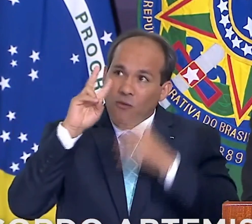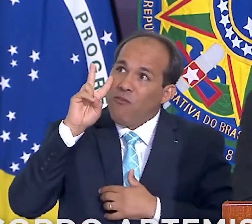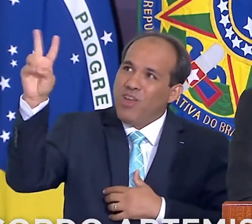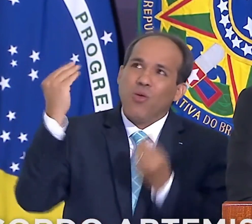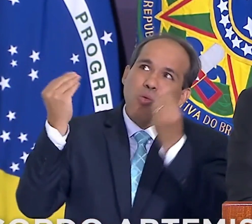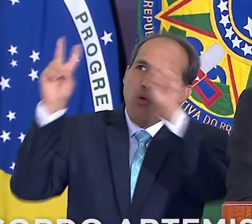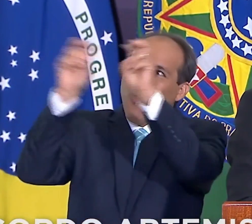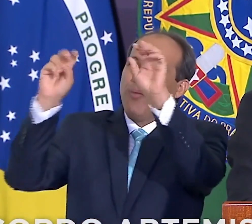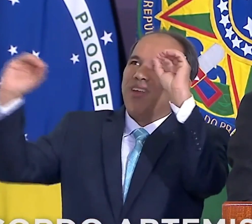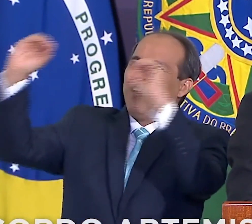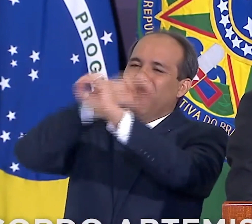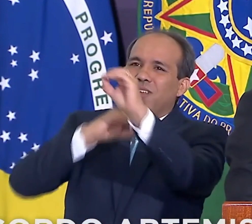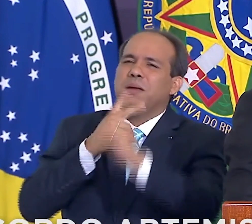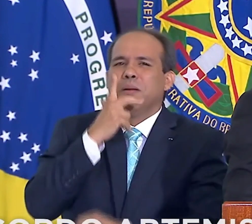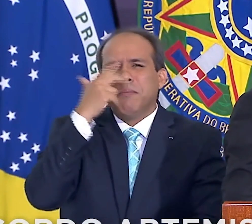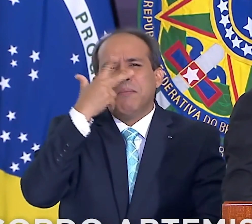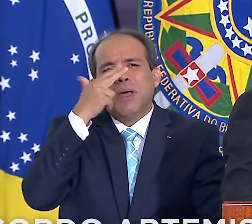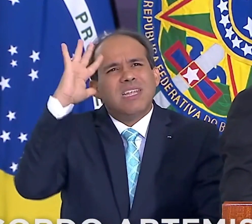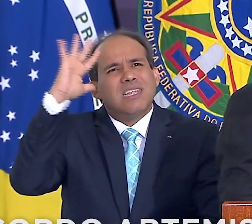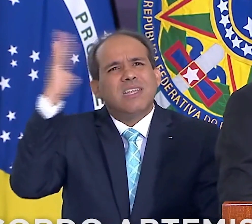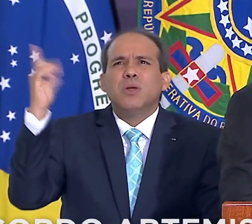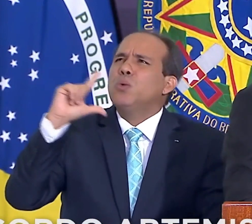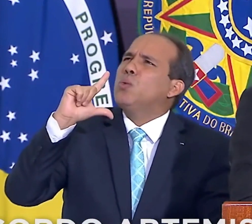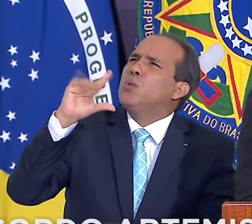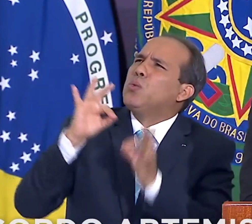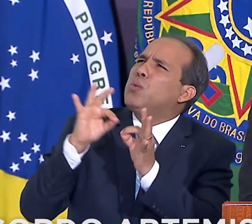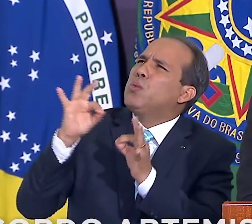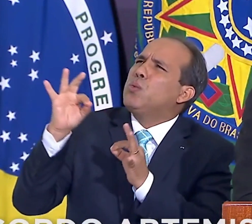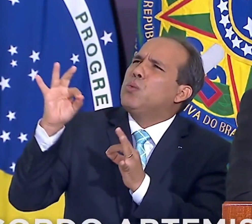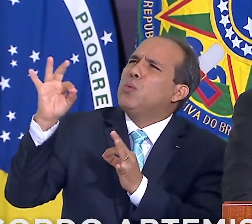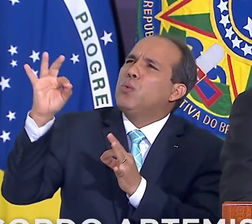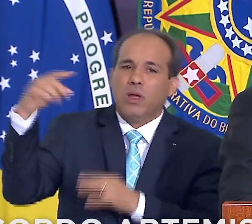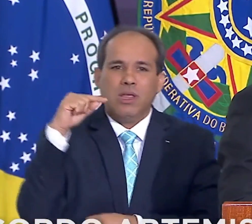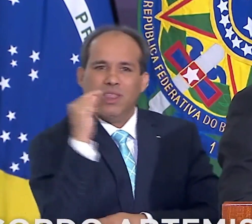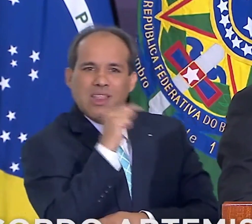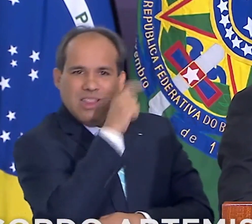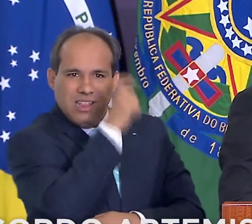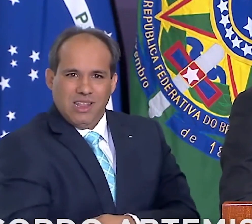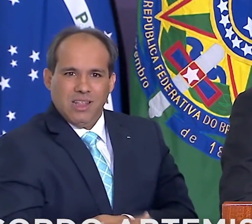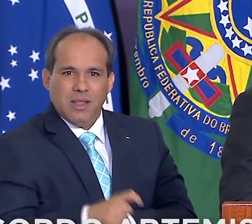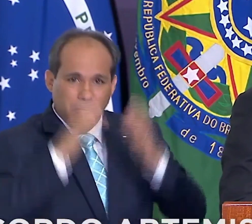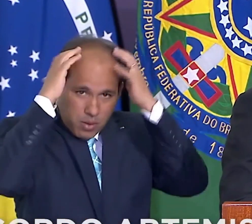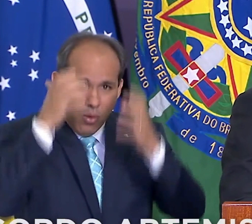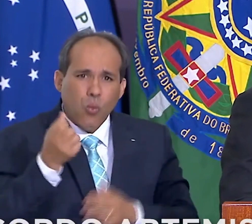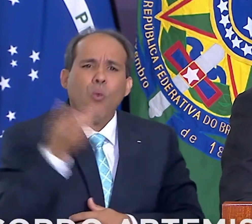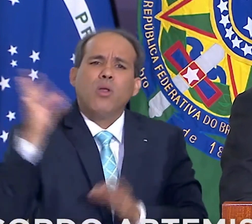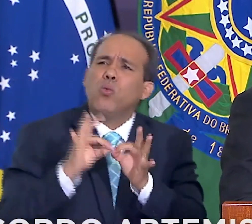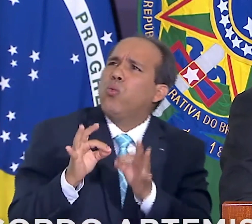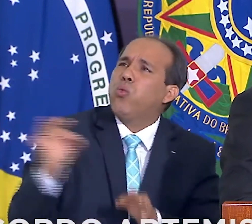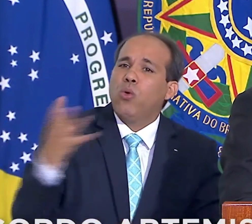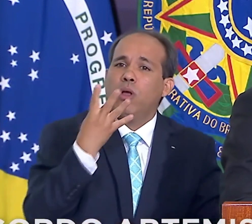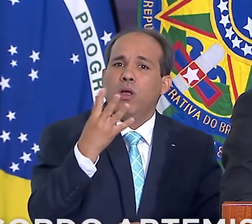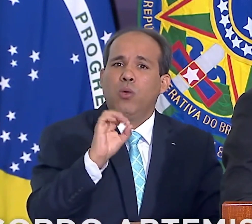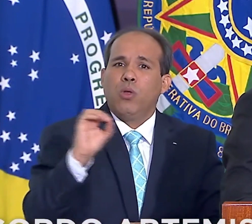espaço, né, a gente olha a que altitude o Marcos Pontes foi? Foi a 400 quilômetros, uma